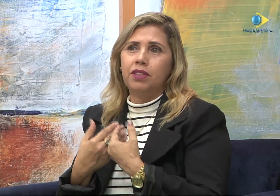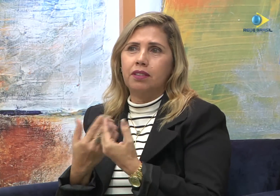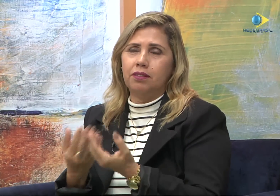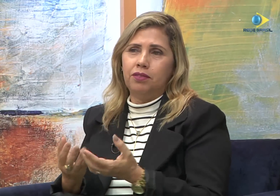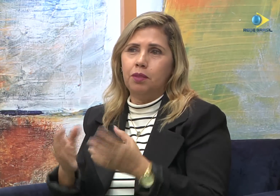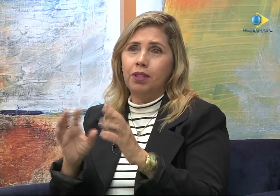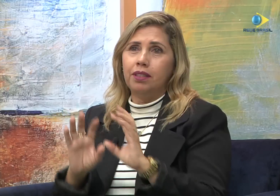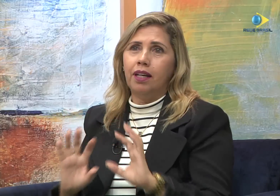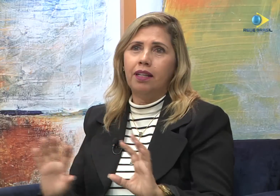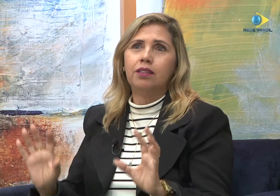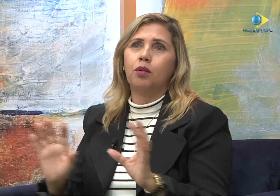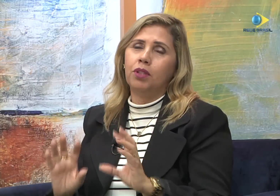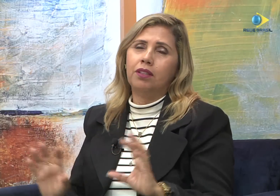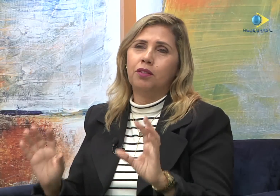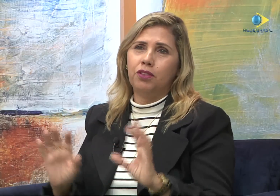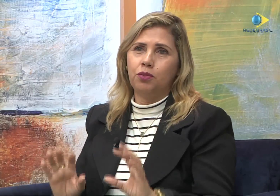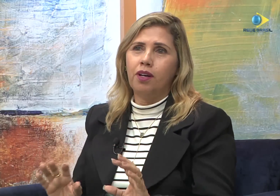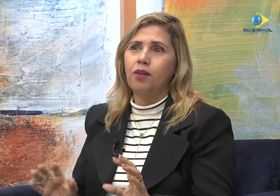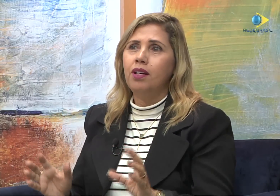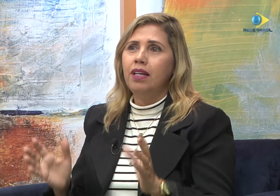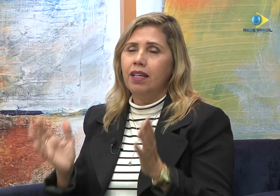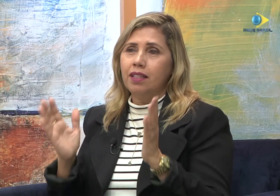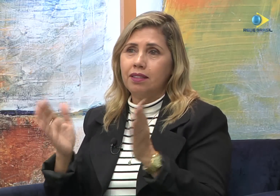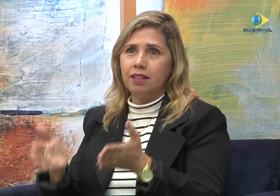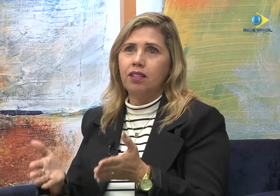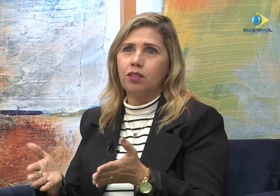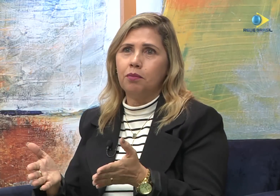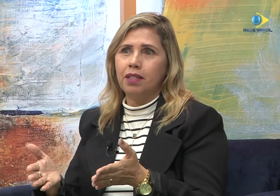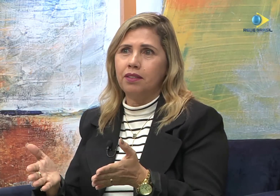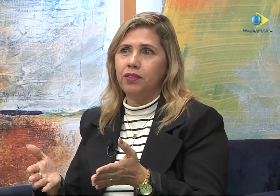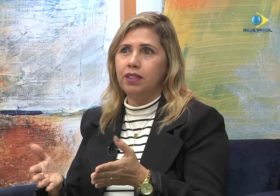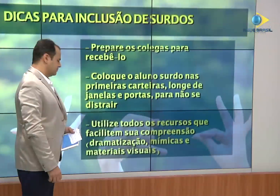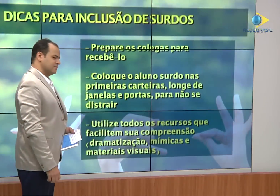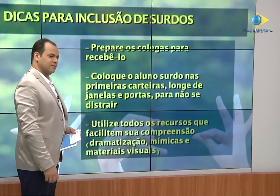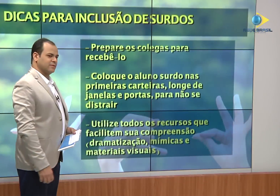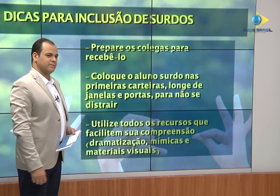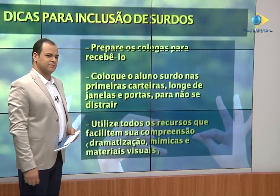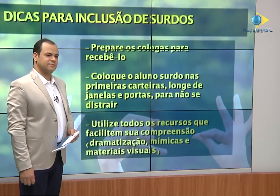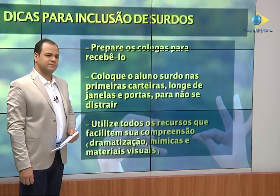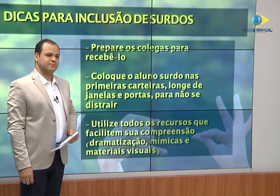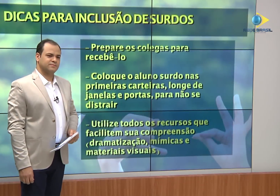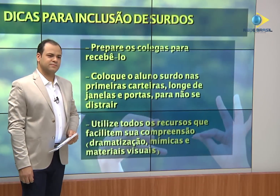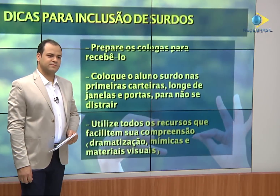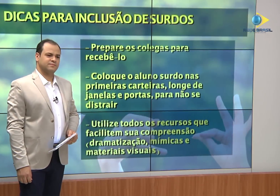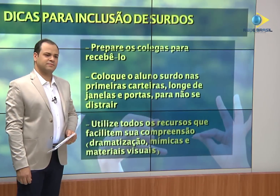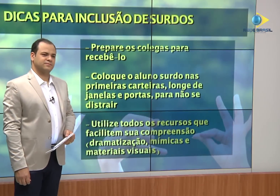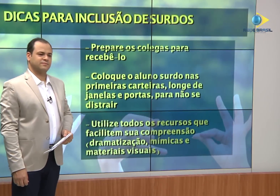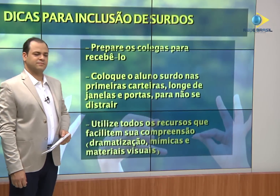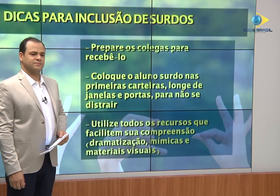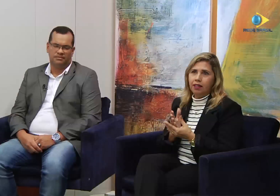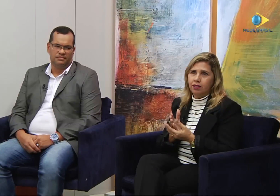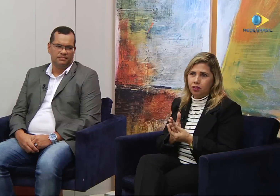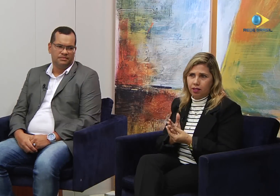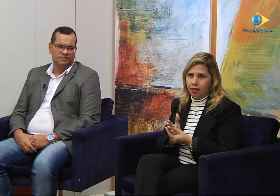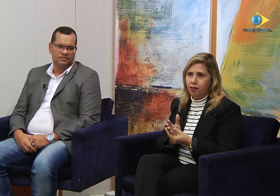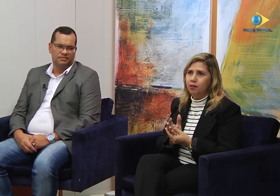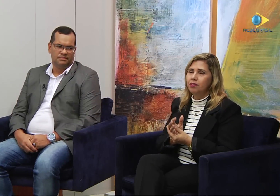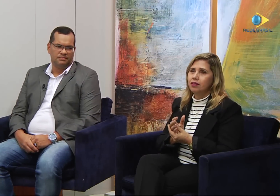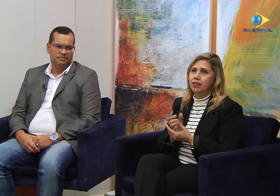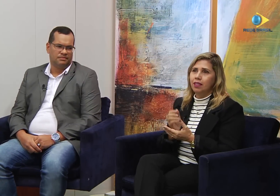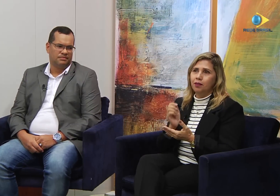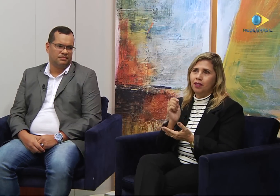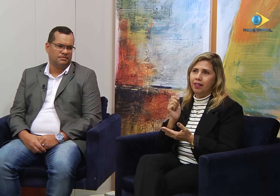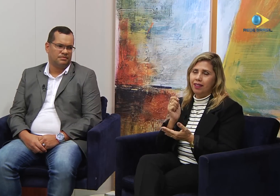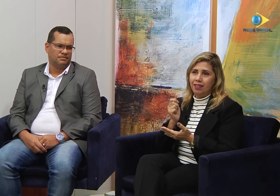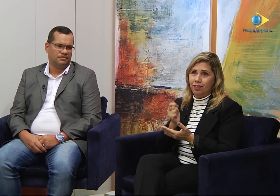para que a visibilidade, como é a língua visual, ela seja mais efetiva. Porém, não é regra geral,